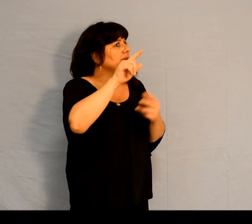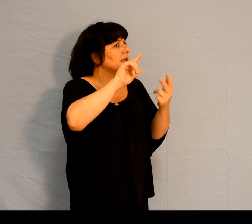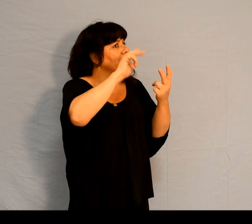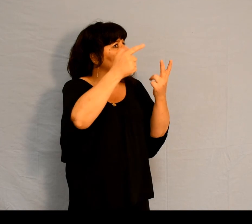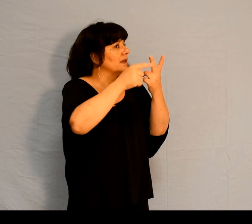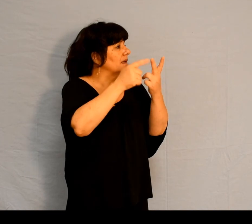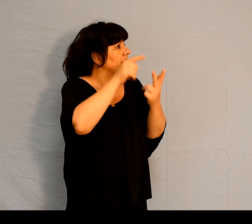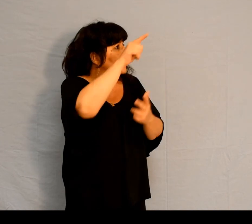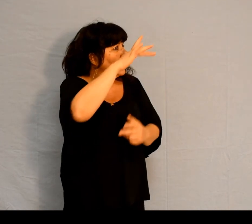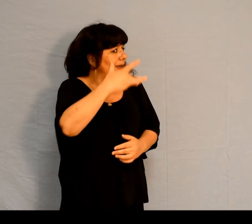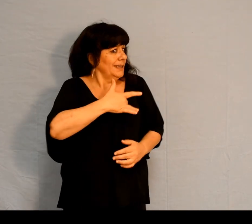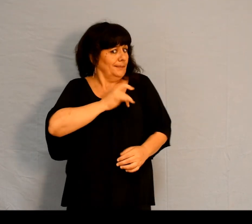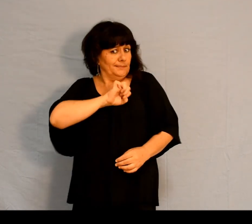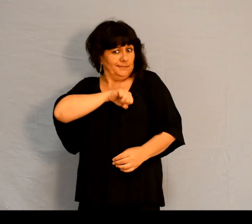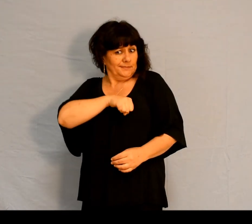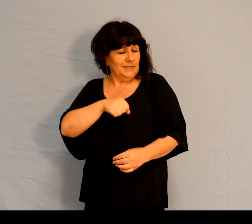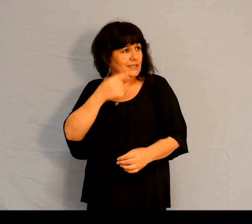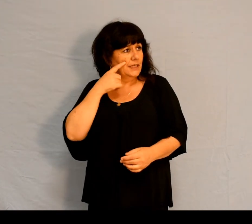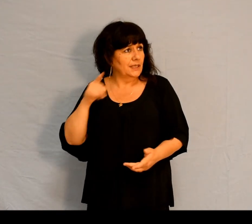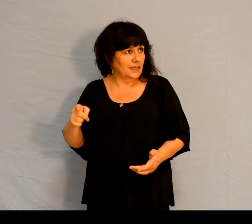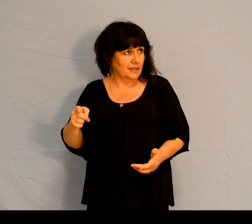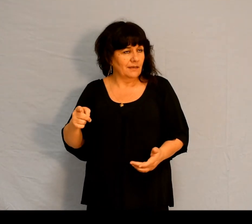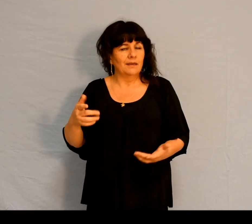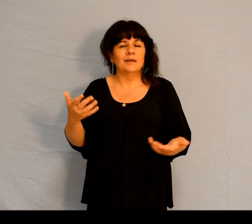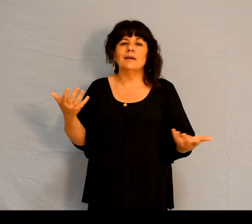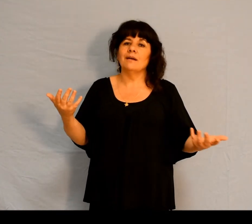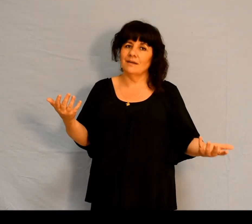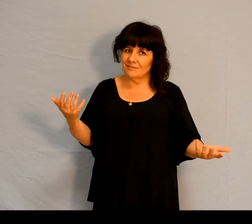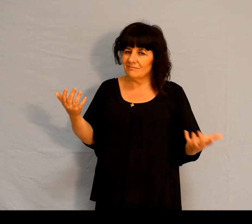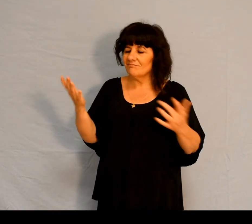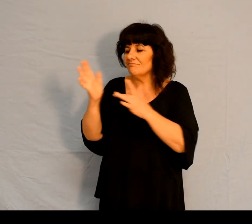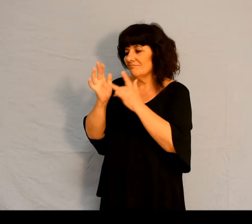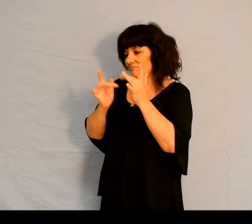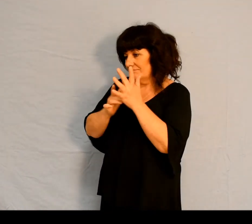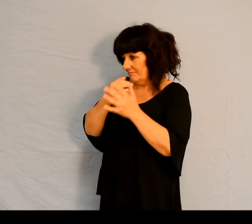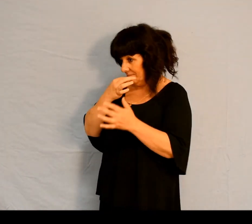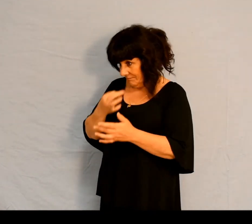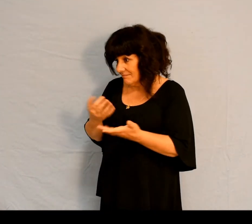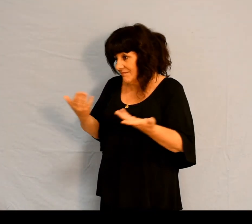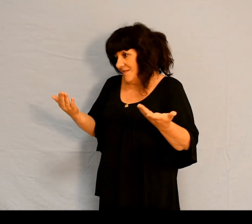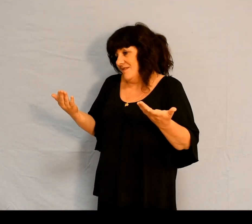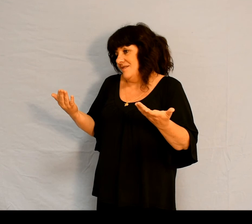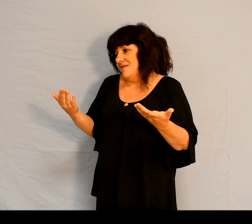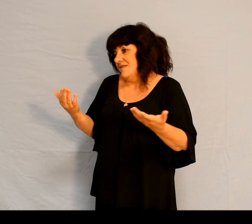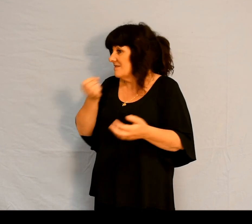Jésus lui dit : « Va, et toi aussi fais de même. »